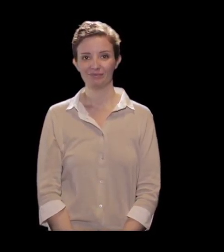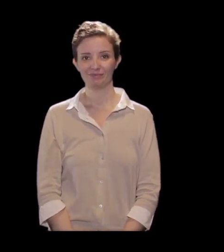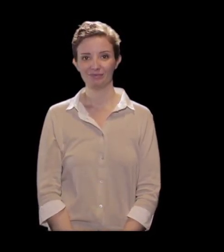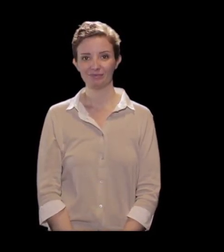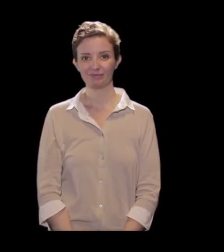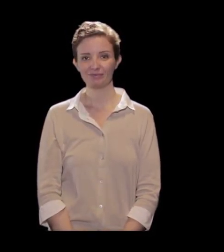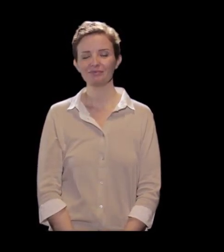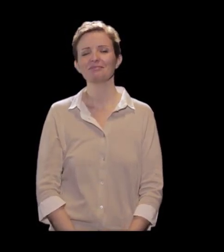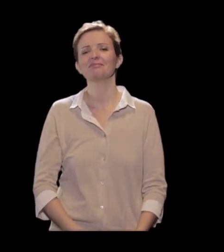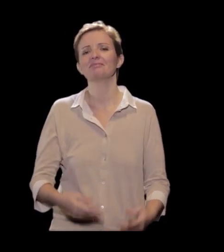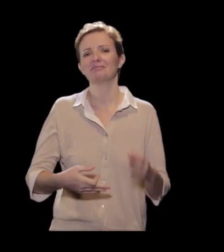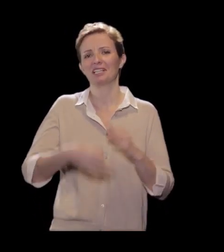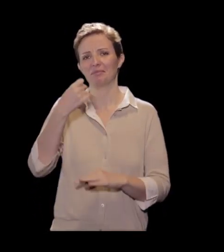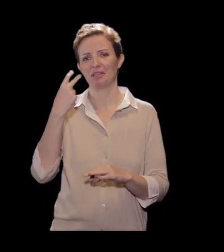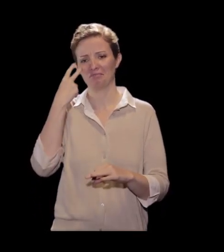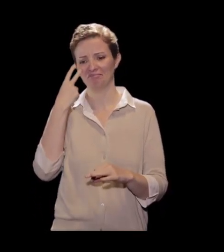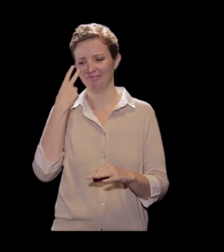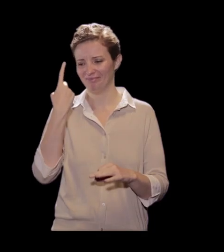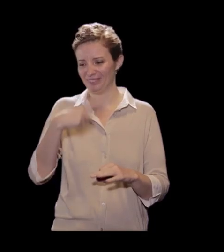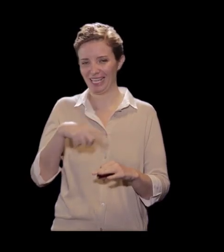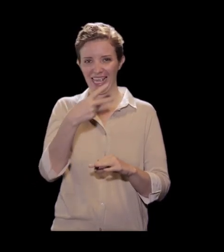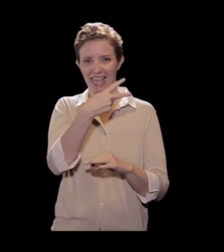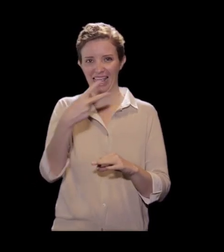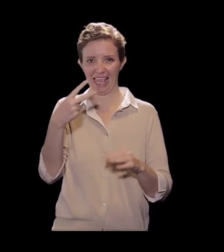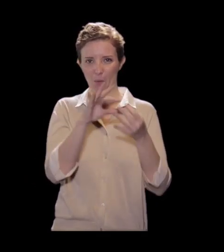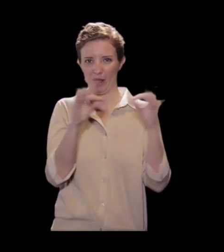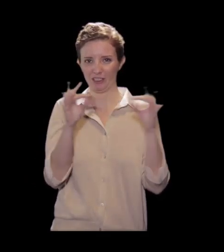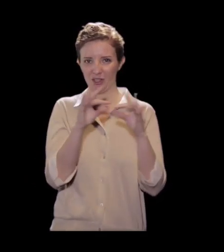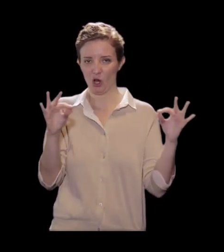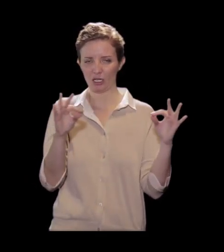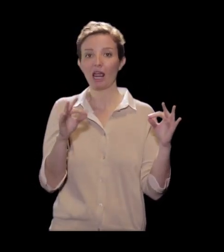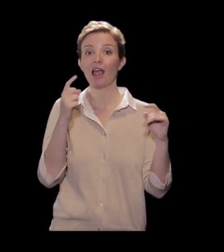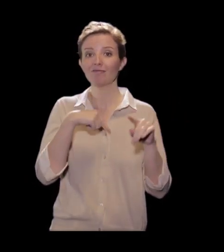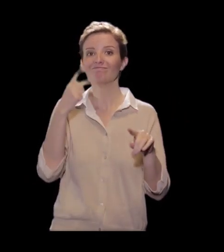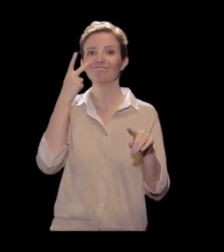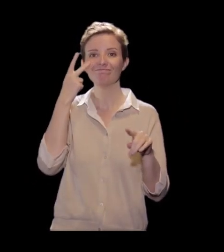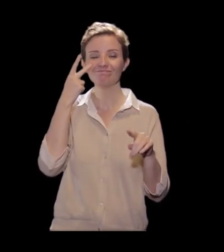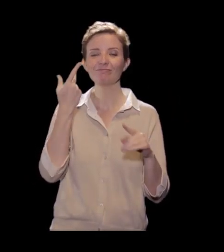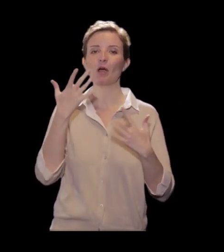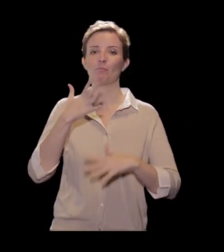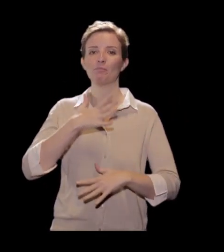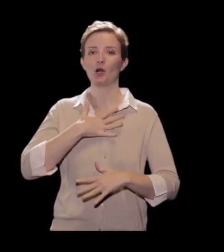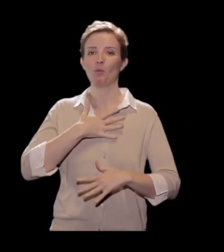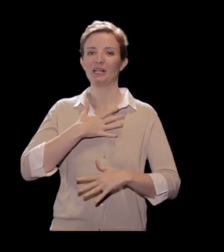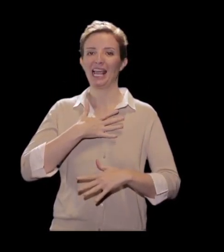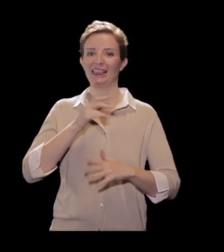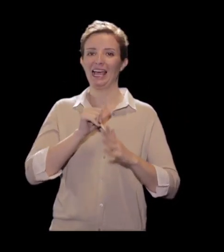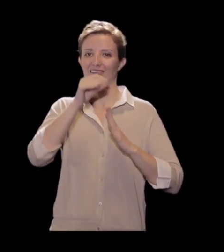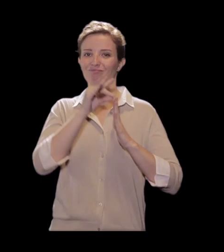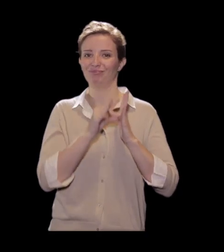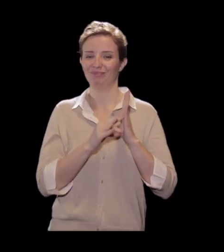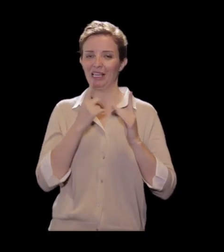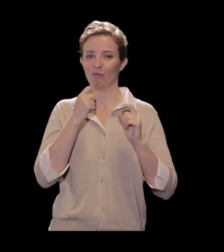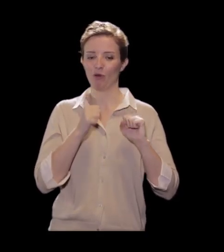come abbiamo già visto per le equazioni anche qui andiamo ad analizzare quelle che sono le principali proprietà che possono essere